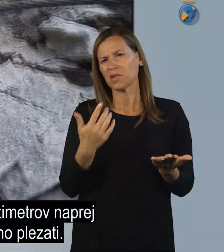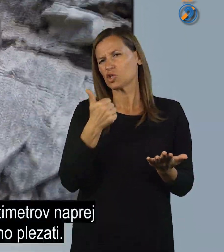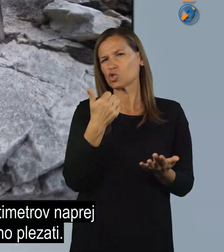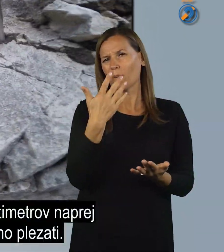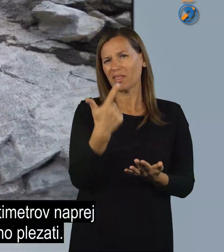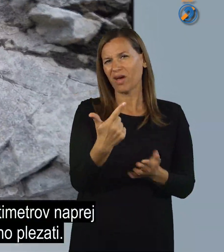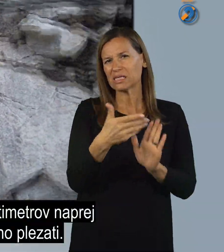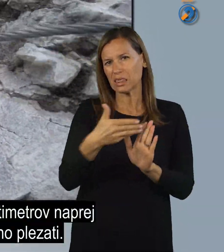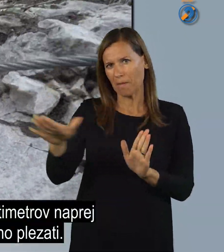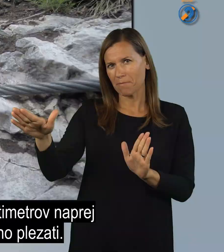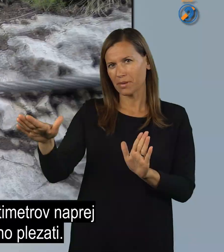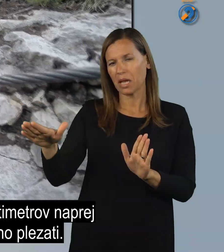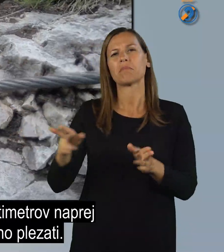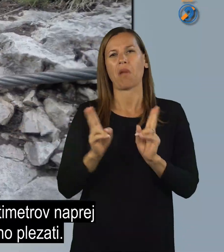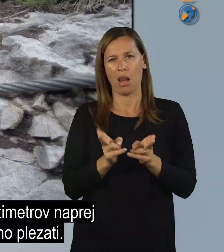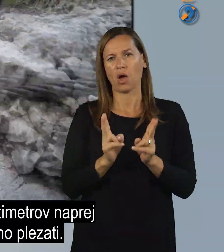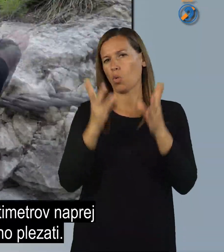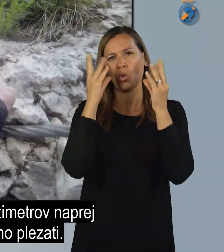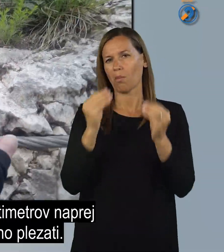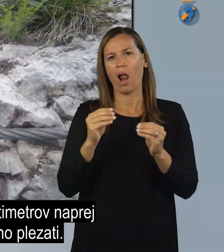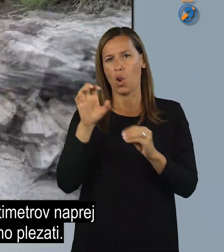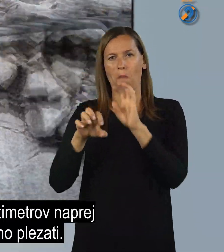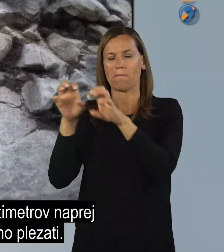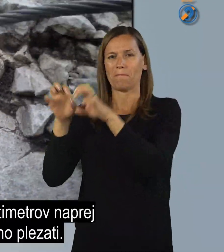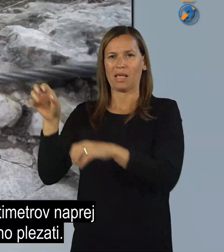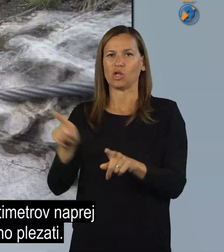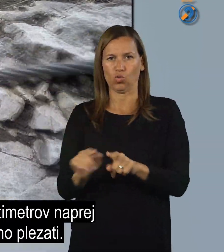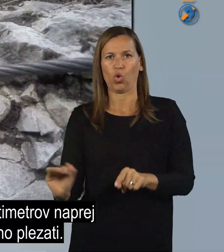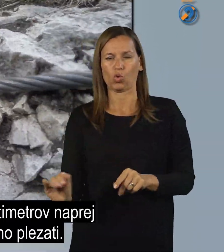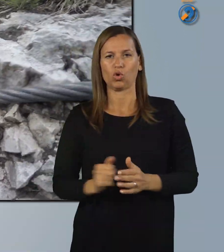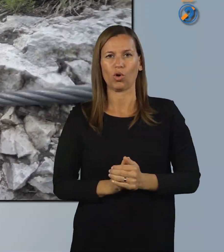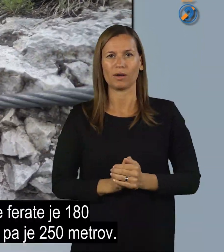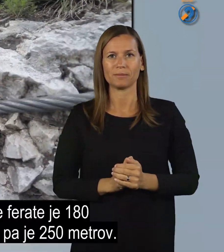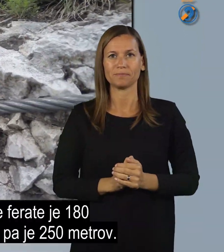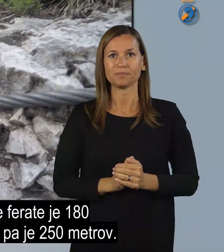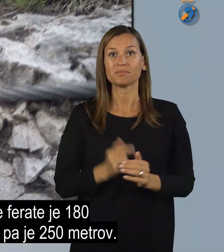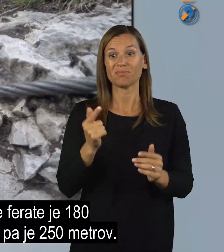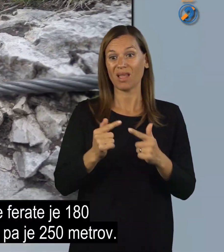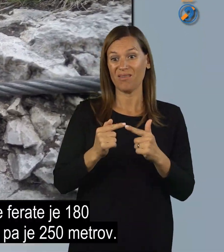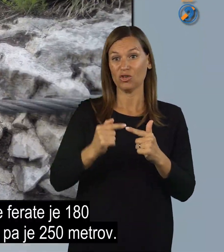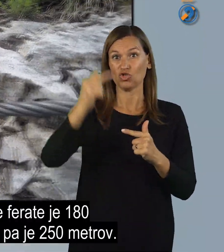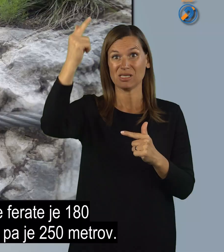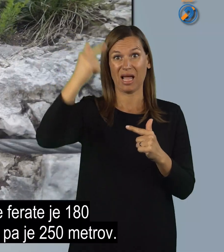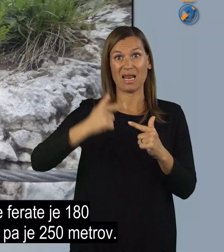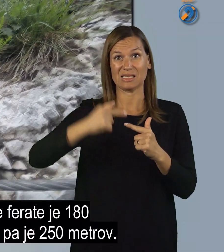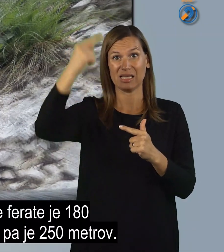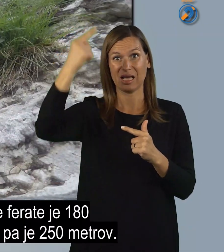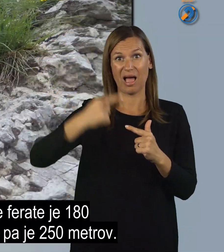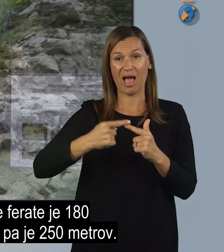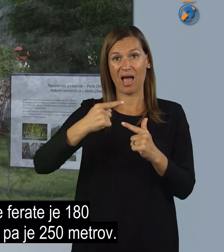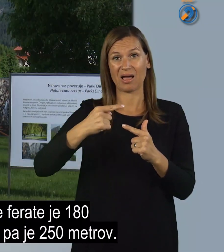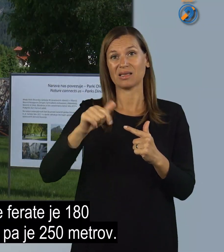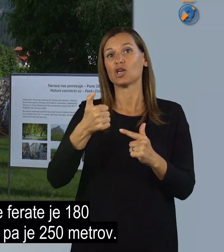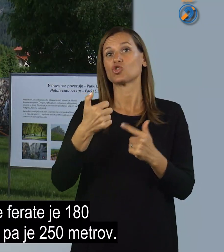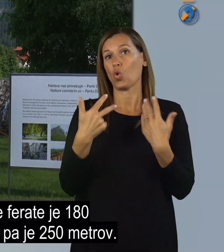tam 125 naprej se da čisto normalno. Zdaj je pa ta višinska razlika same